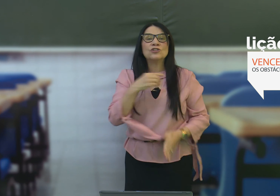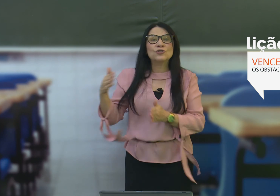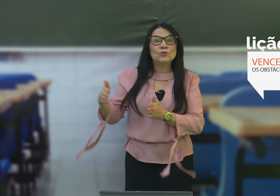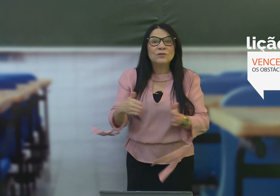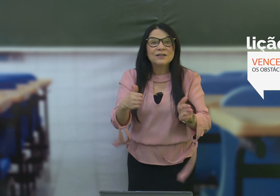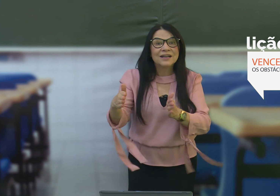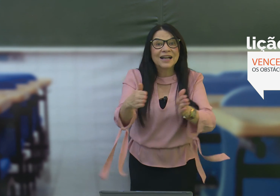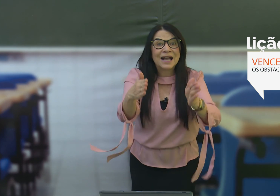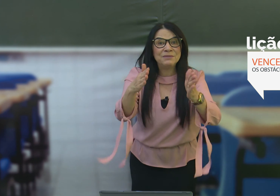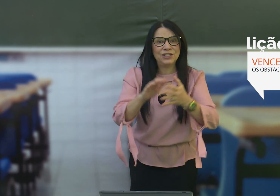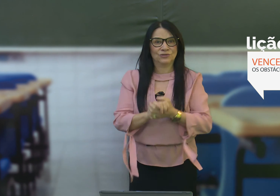nosso caminho.